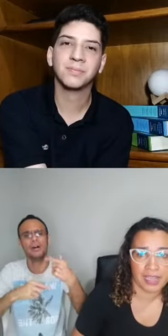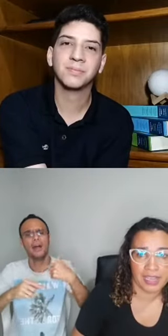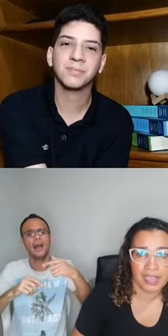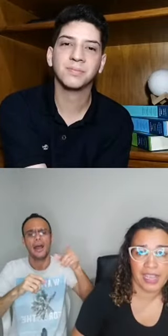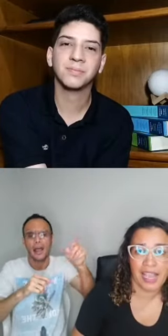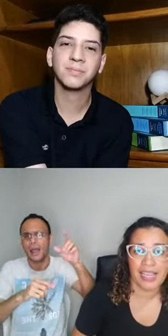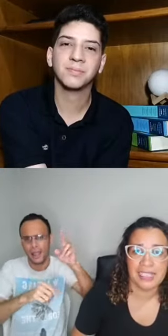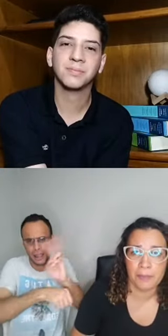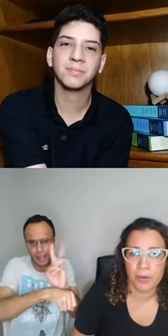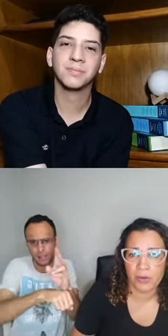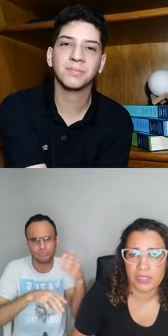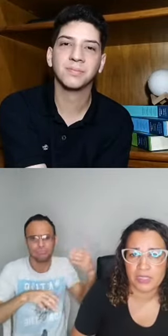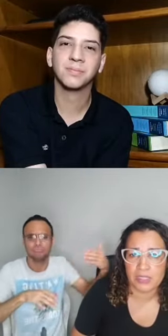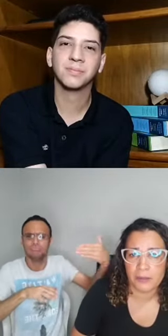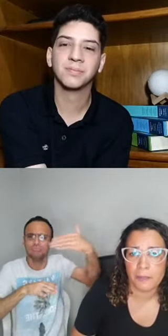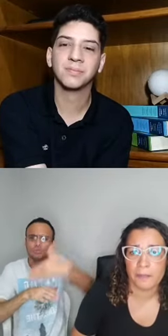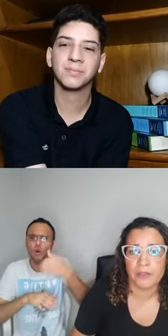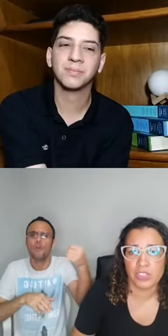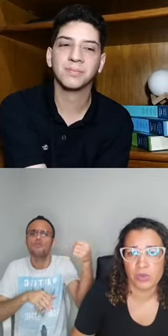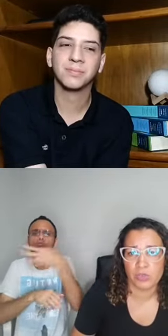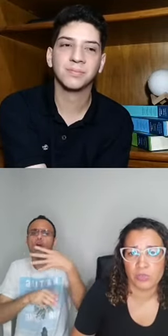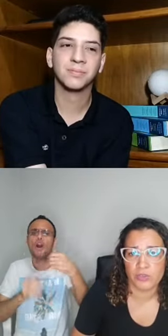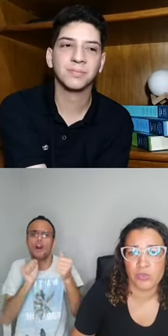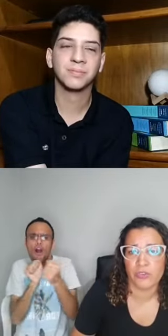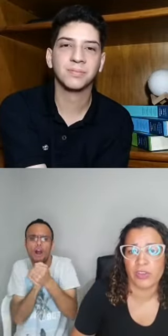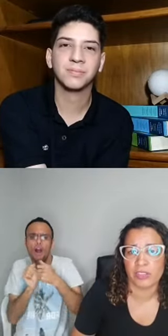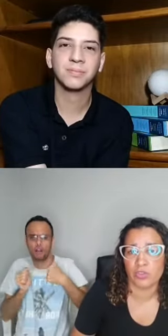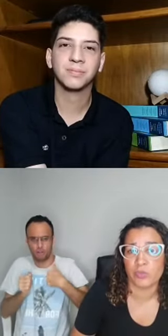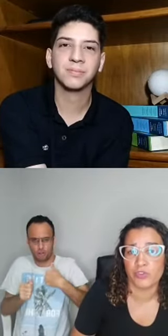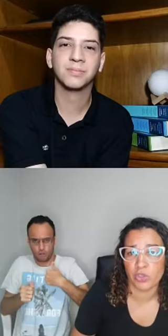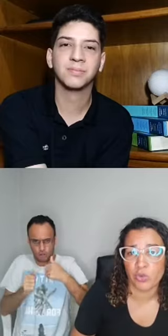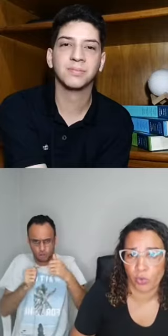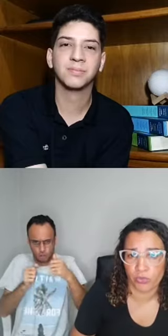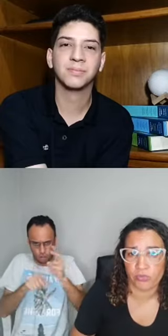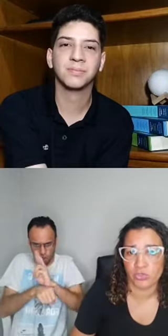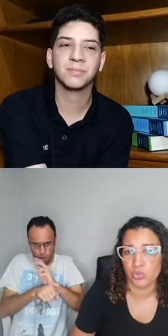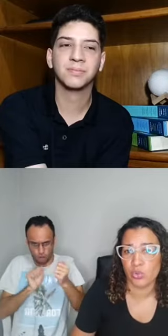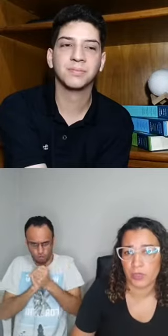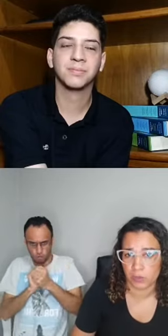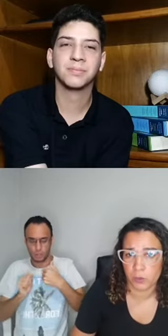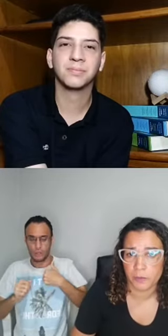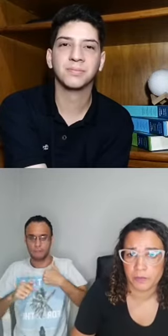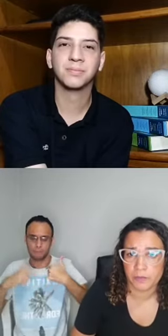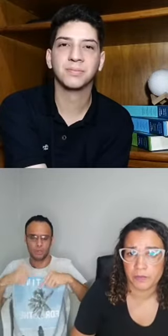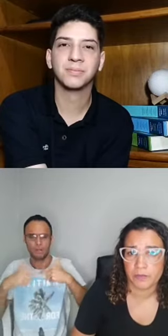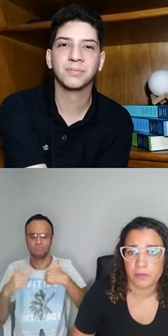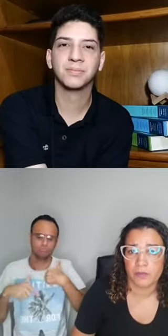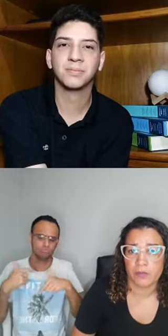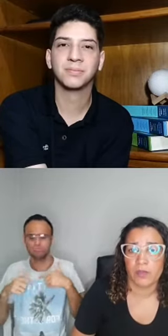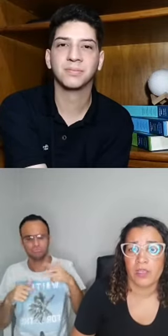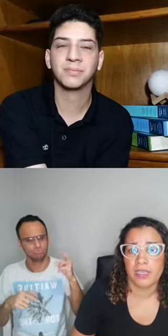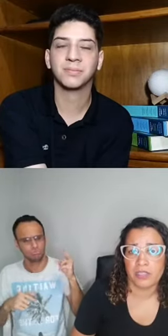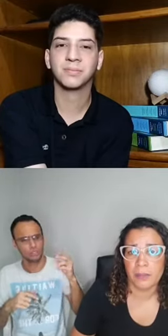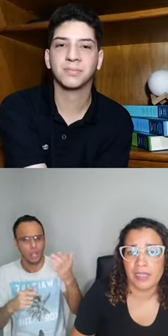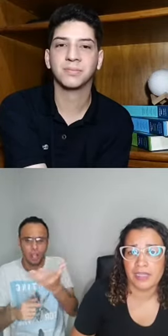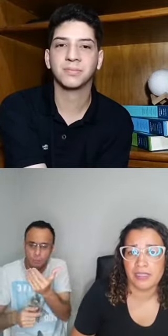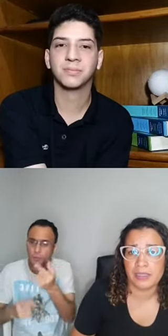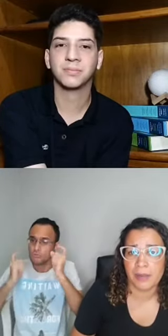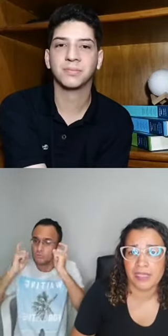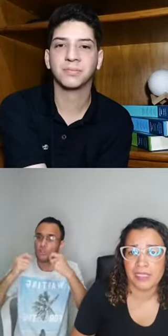ensinar. Aí depois chegou o supervisor, entrou o supervisor novo, junto comigo. E